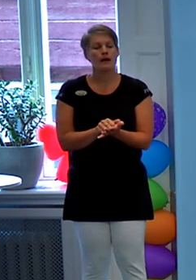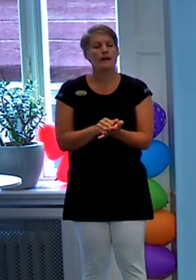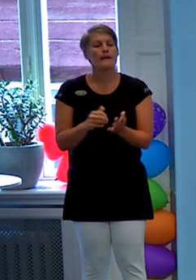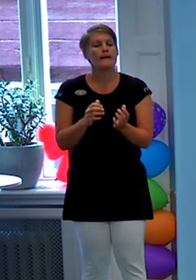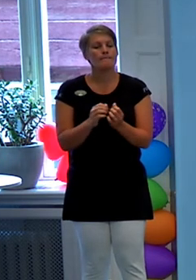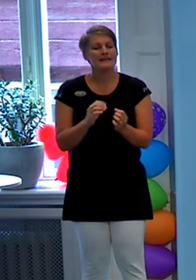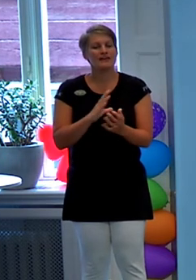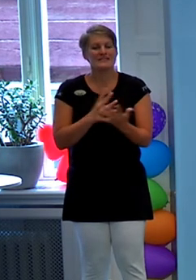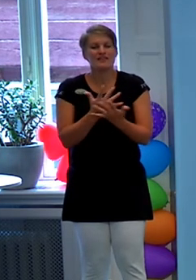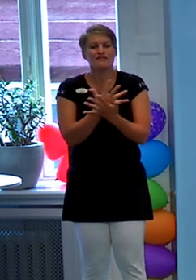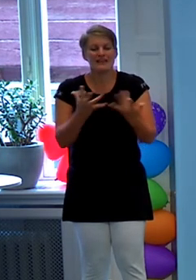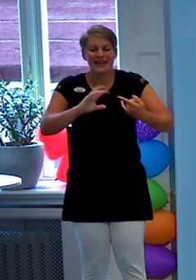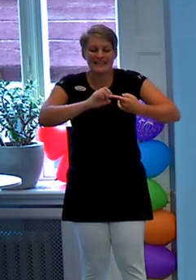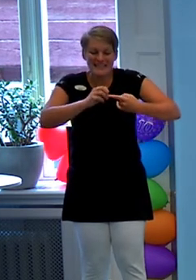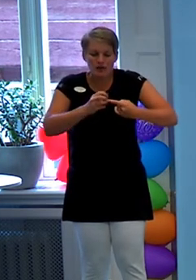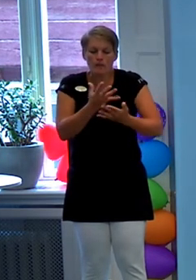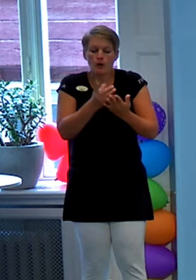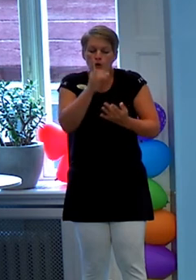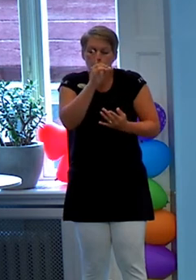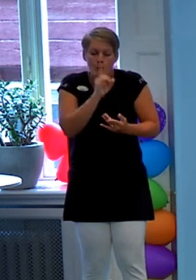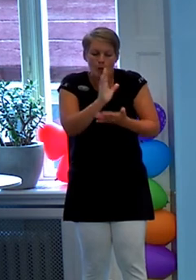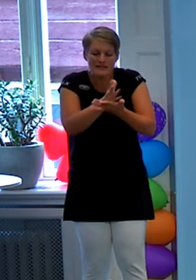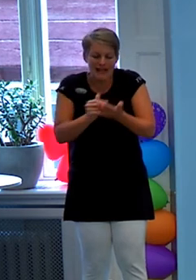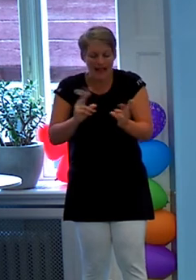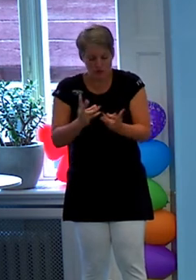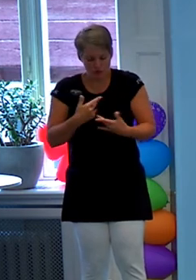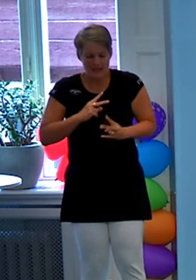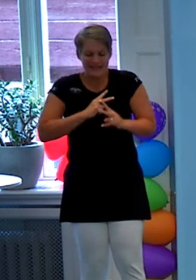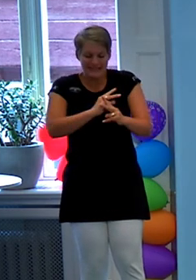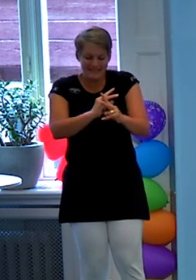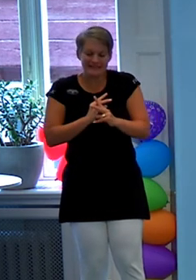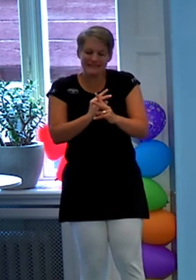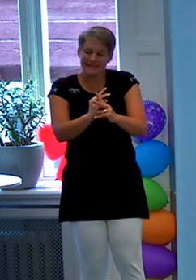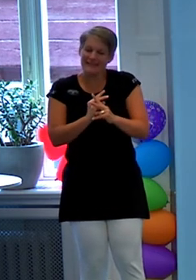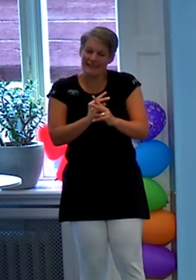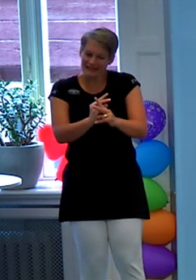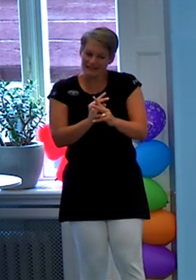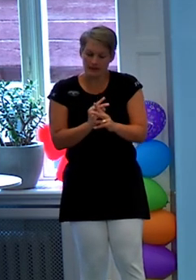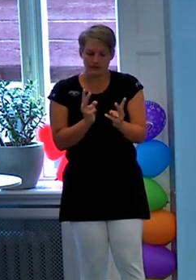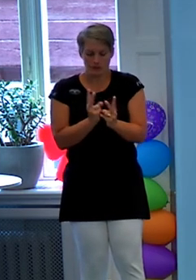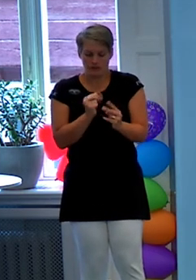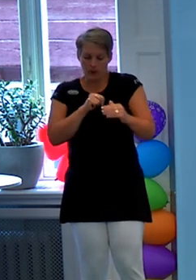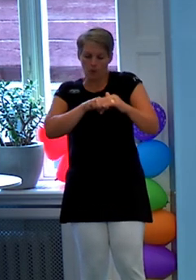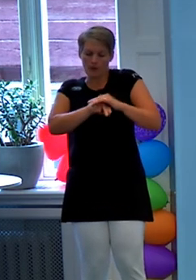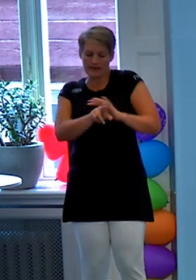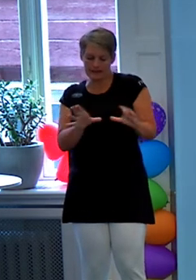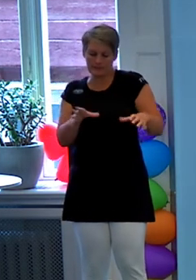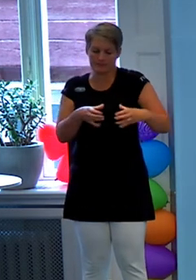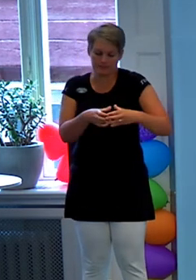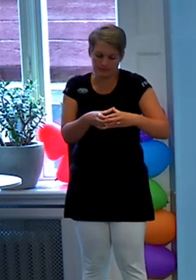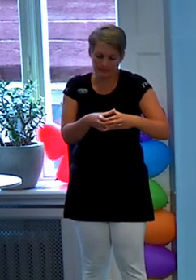ju flerkärnigheten, där det är många små delar, man har en identitet som man går in i. Risken är att om någon